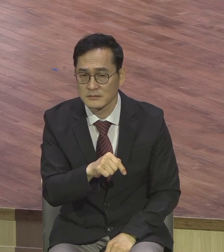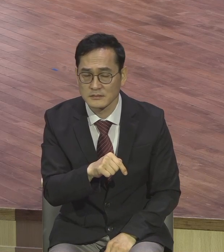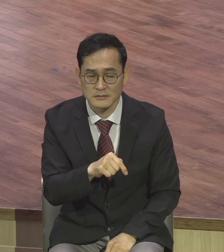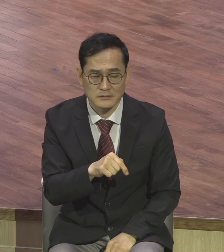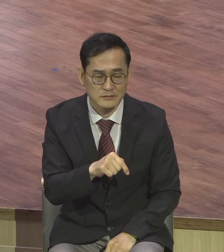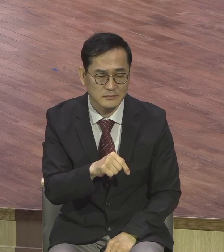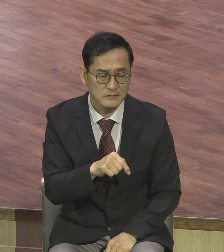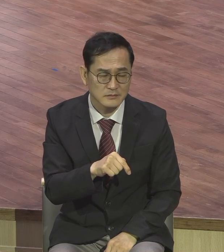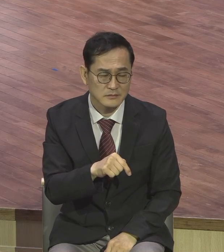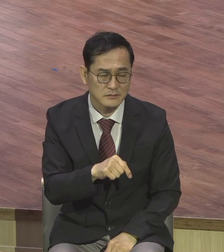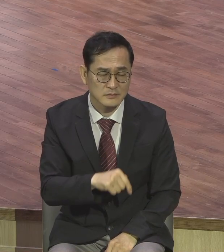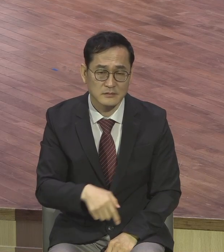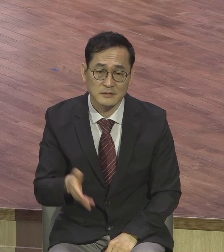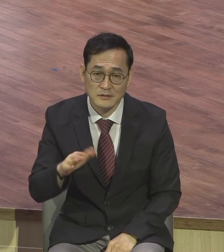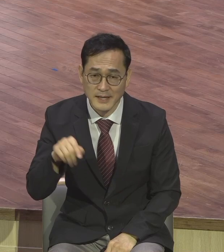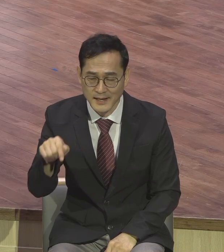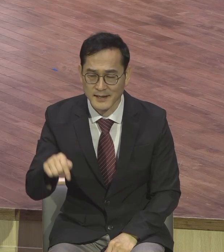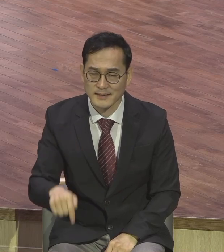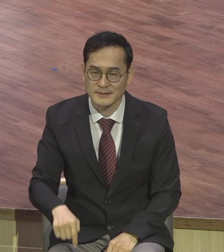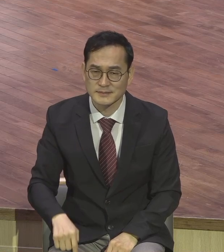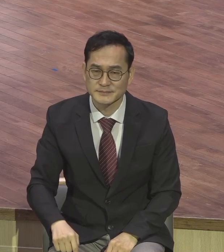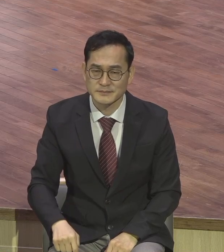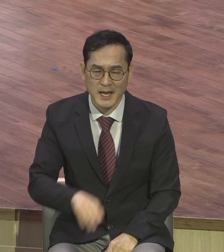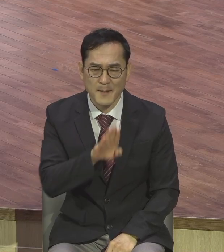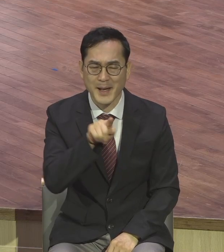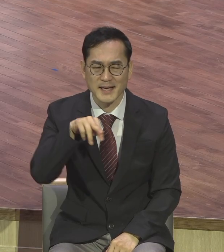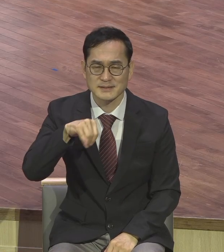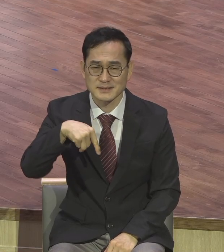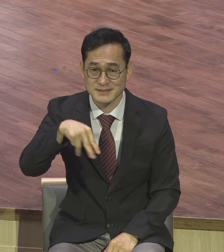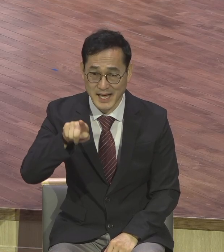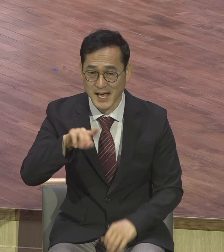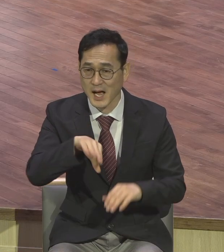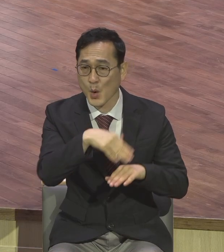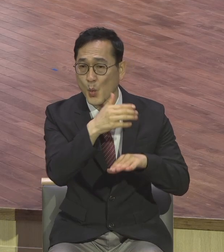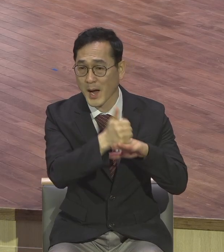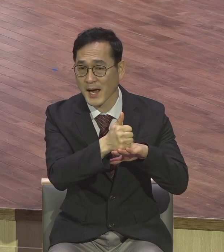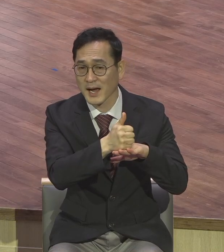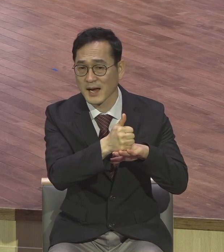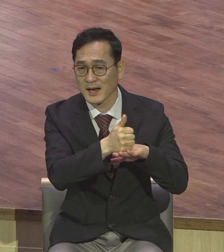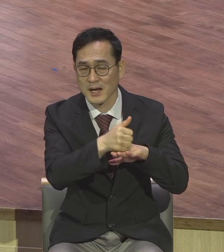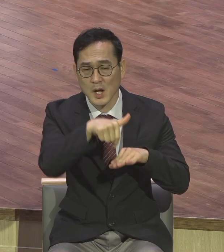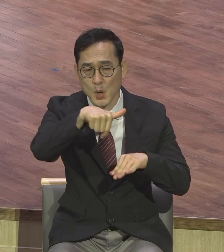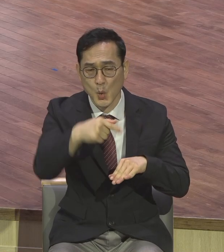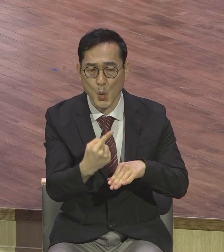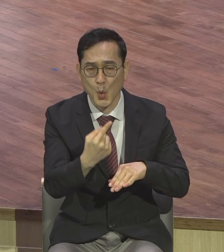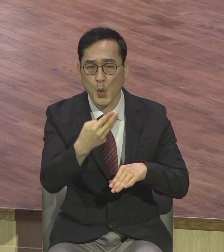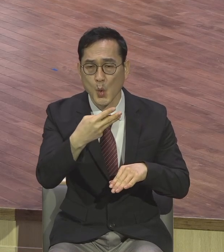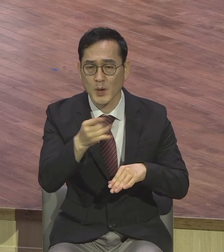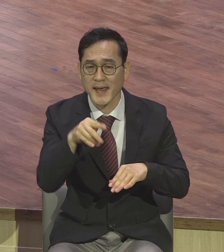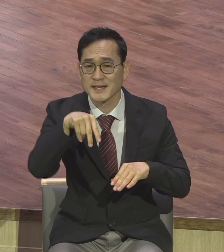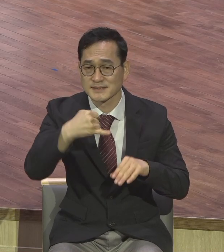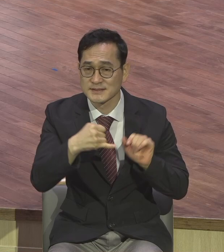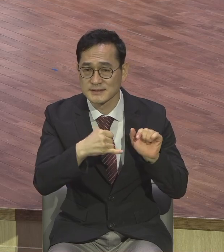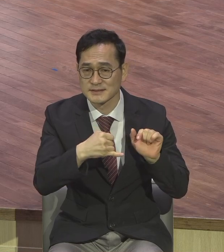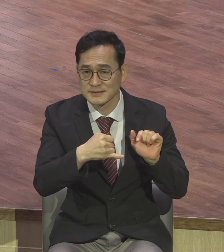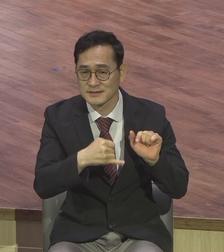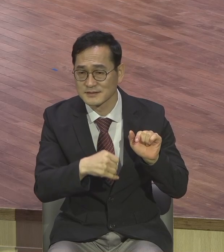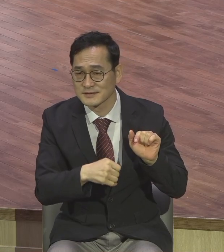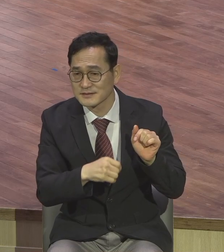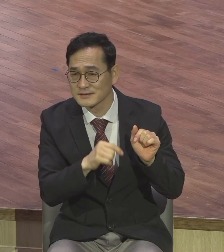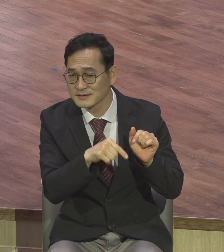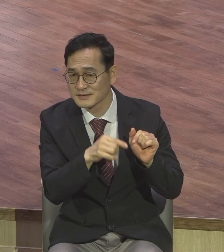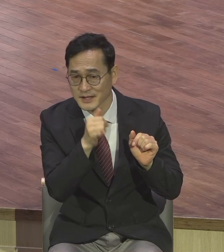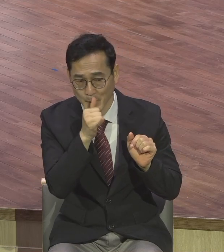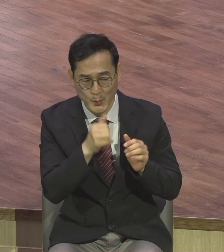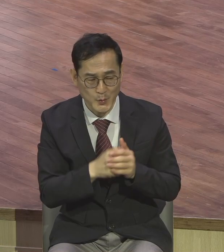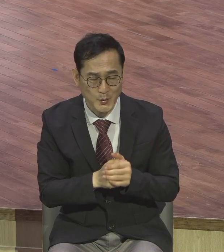조서를 그렇게 공포한 바사왕이 고레스예요. 고레스. 이 바사왕입니다. 그리고